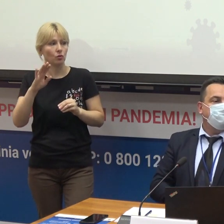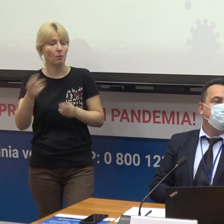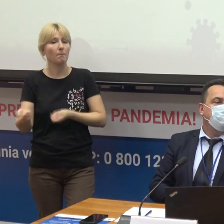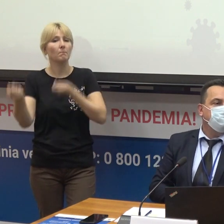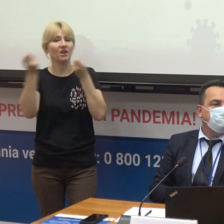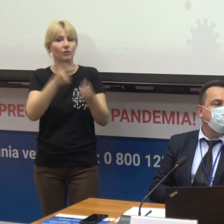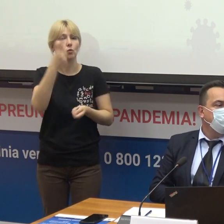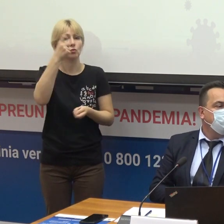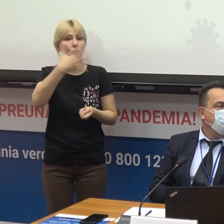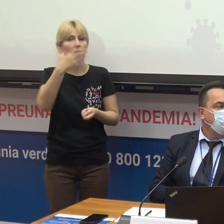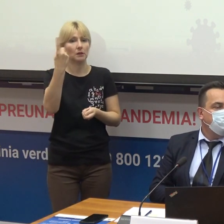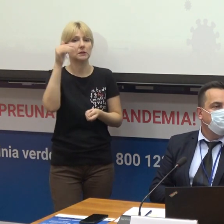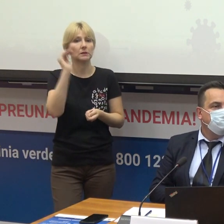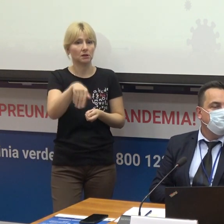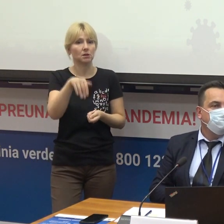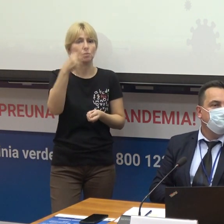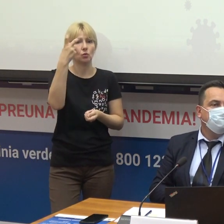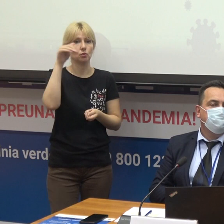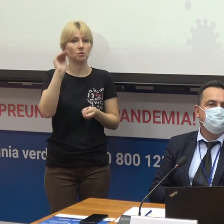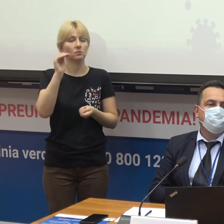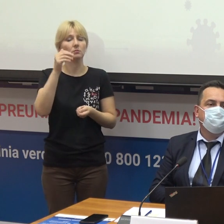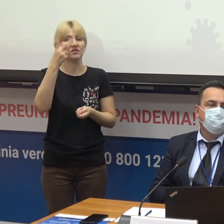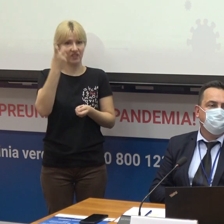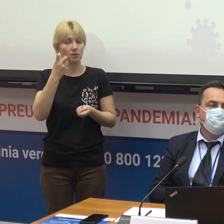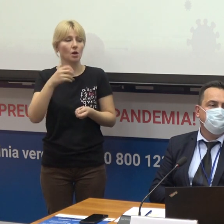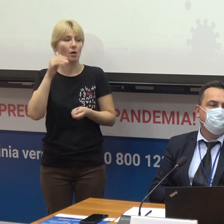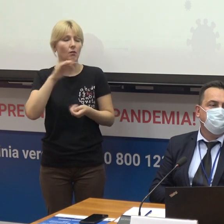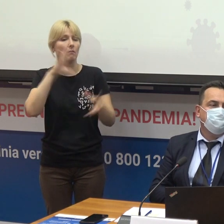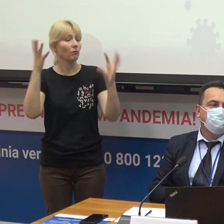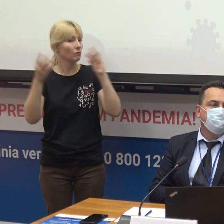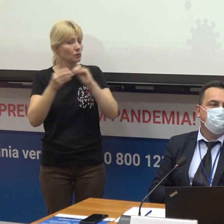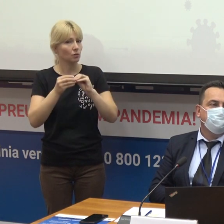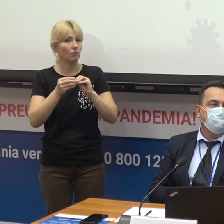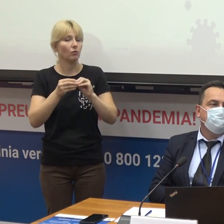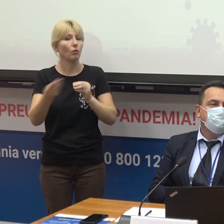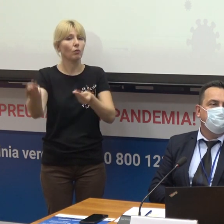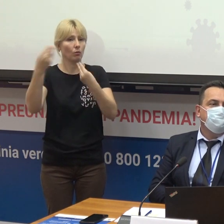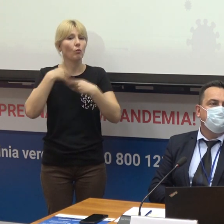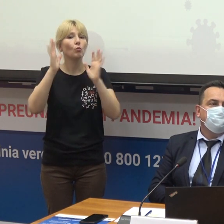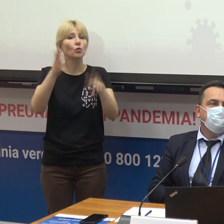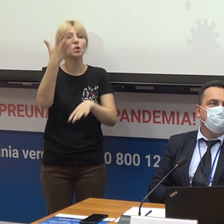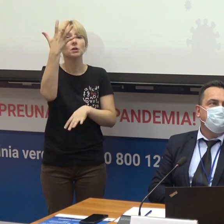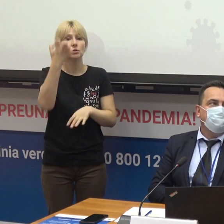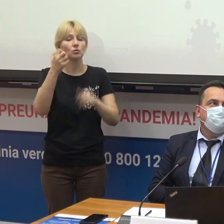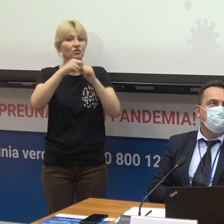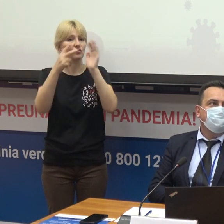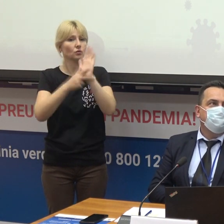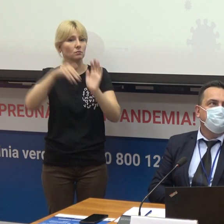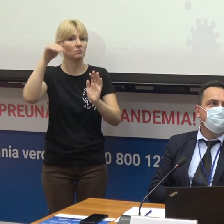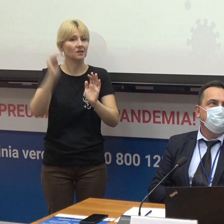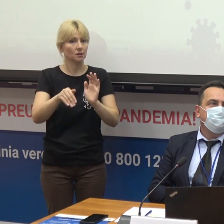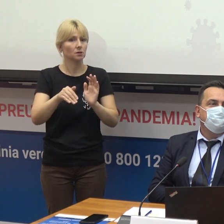în țară 151.200 de vaccinuri. Total este prevăzut 518.000,